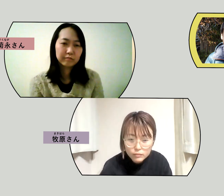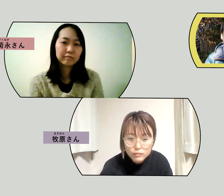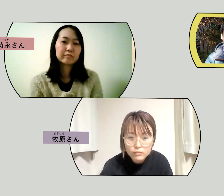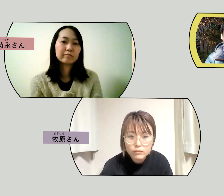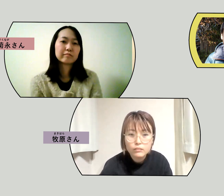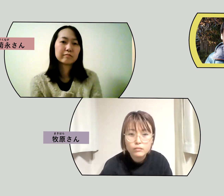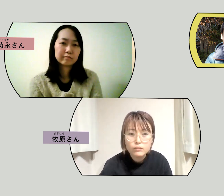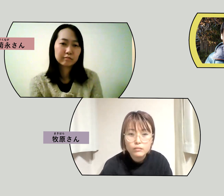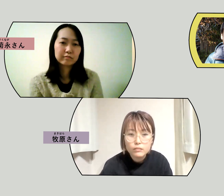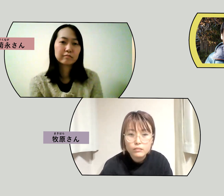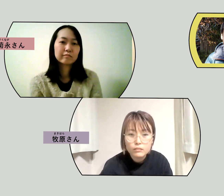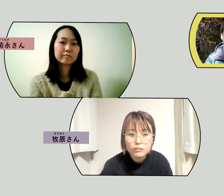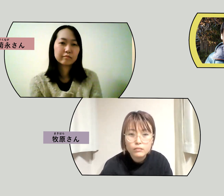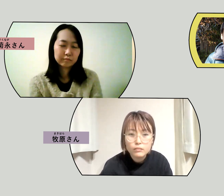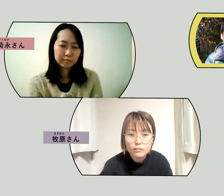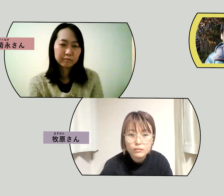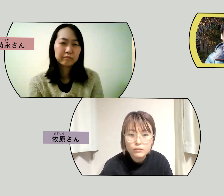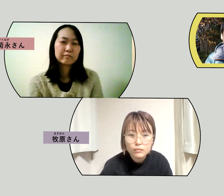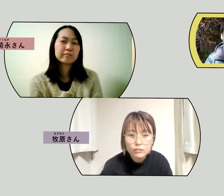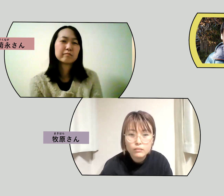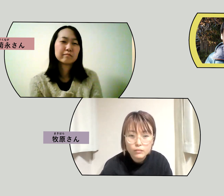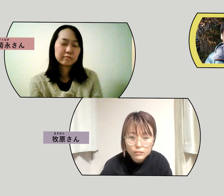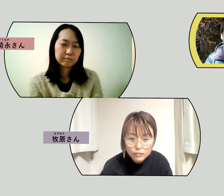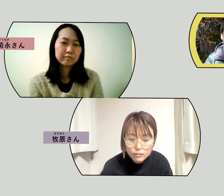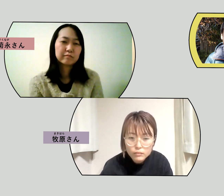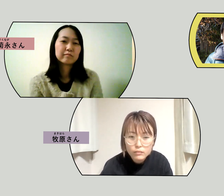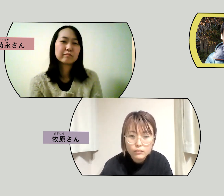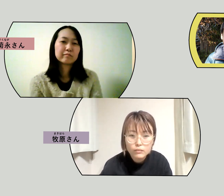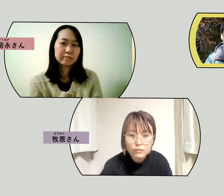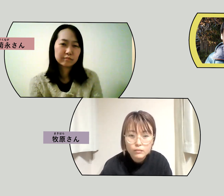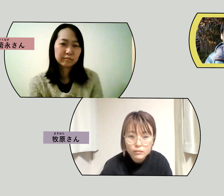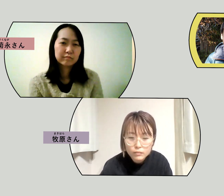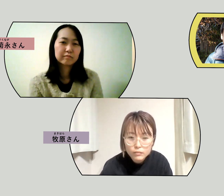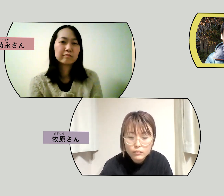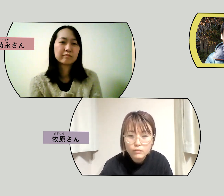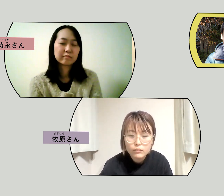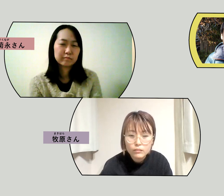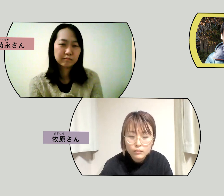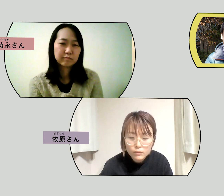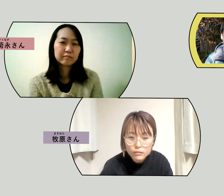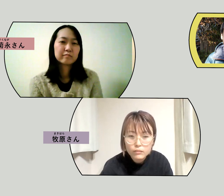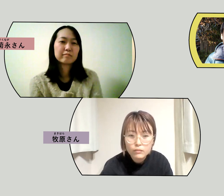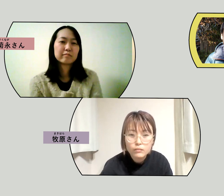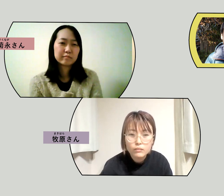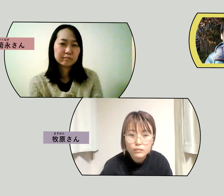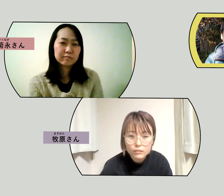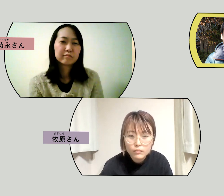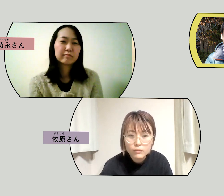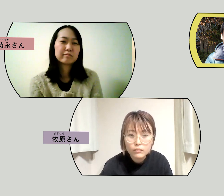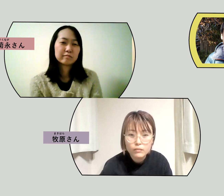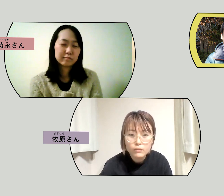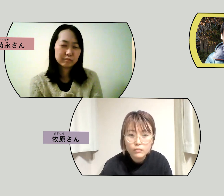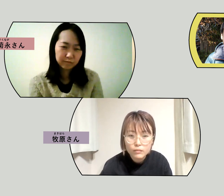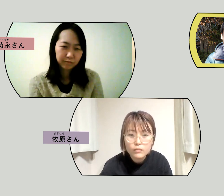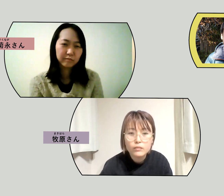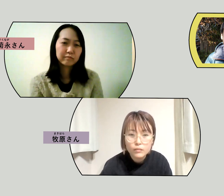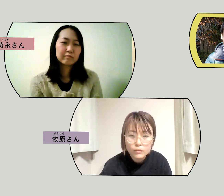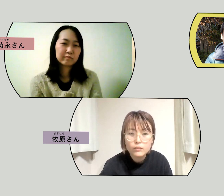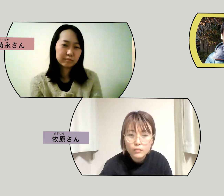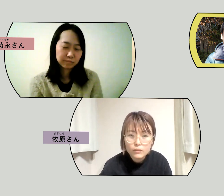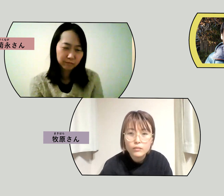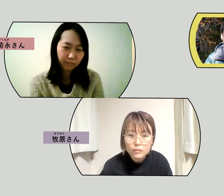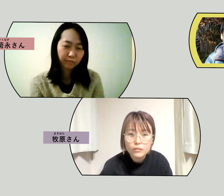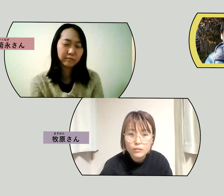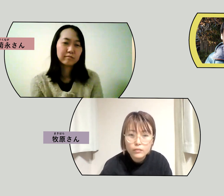のが音声言語っていうものがなくなるっていうことが想像はできない